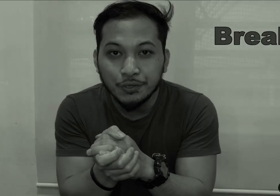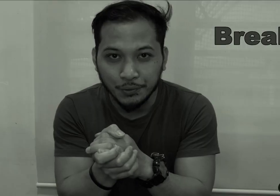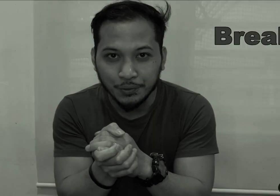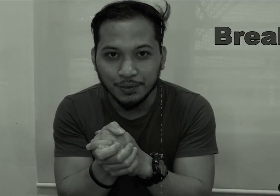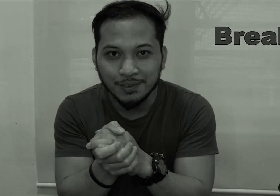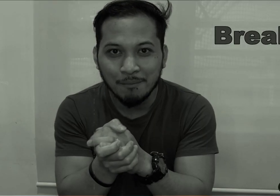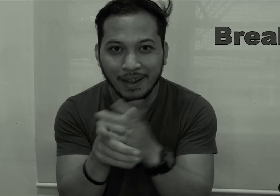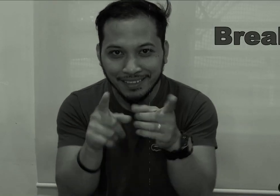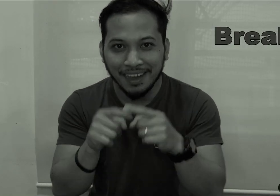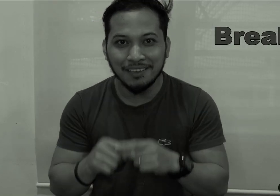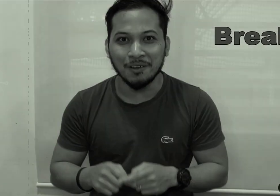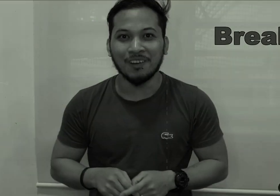relasyon nyo. Break na kayo.